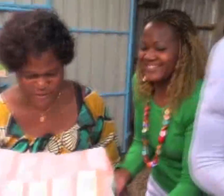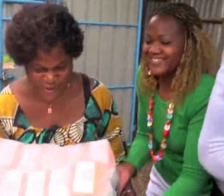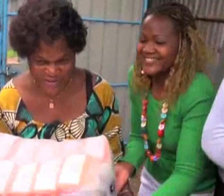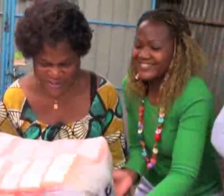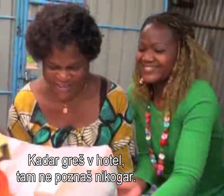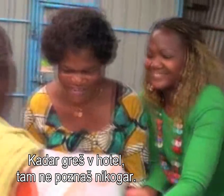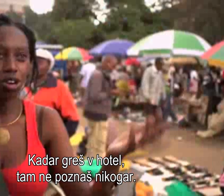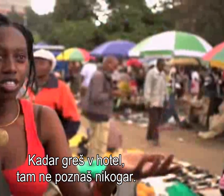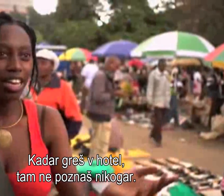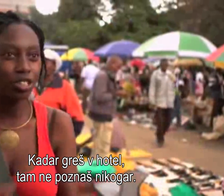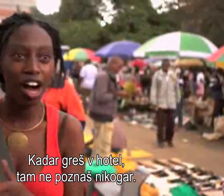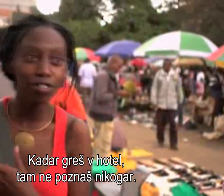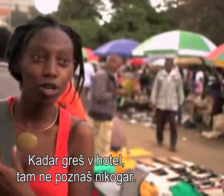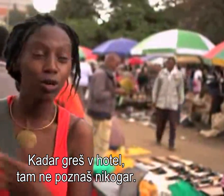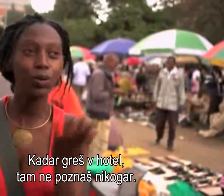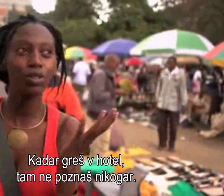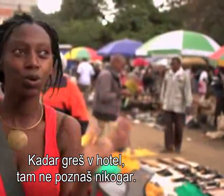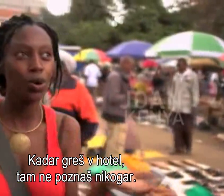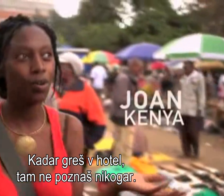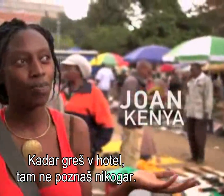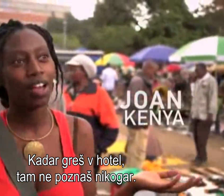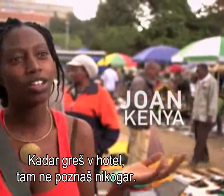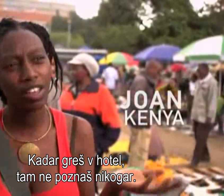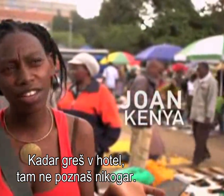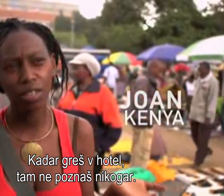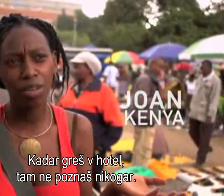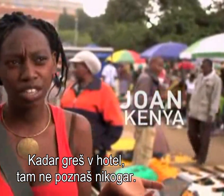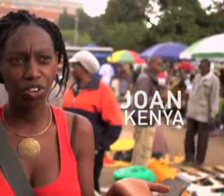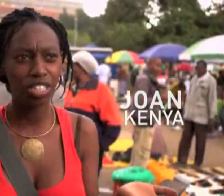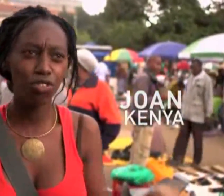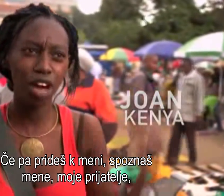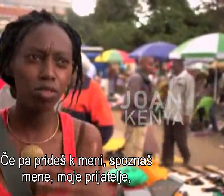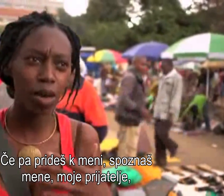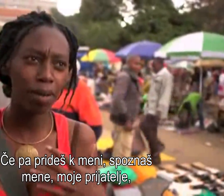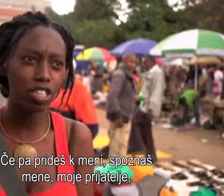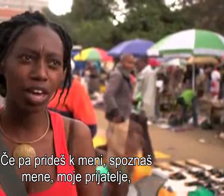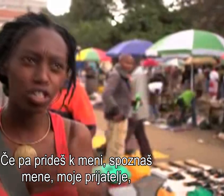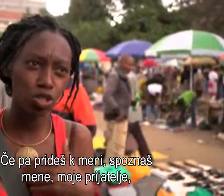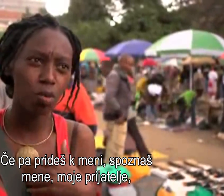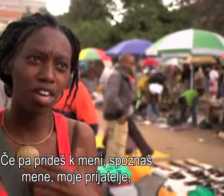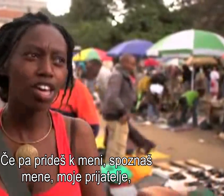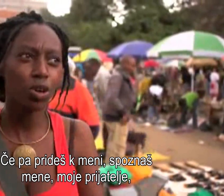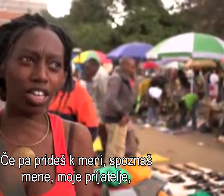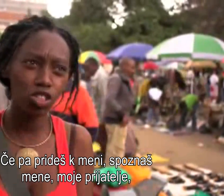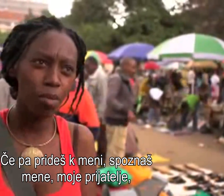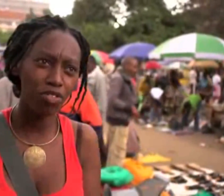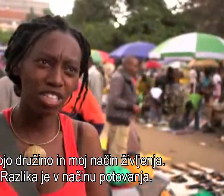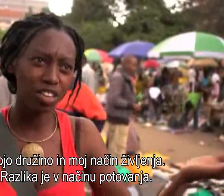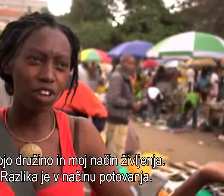You know, when you go into a hotel and you have no clue who is who, couchsurfing is a bit different. If you come to my place, you get to know me, you get to know my friends and